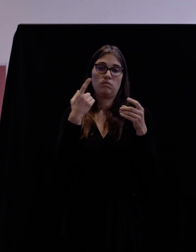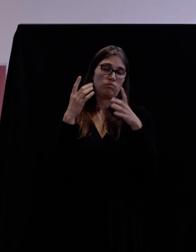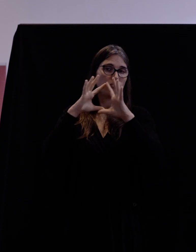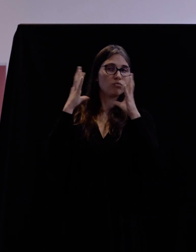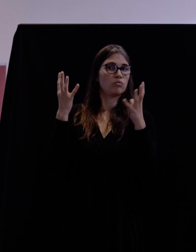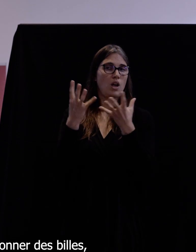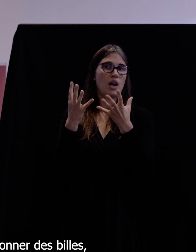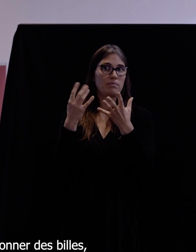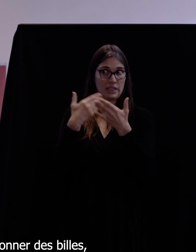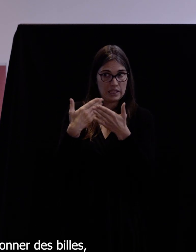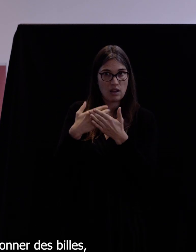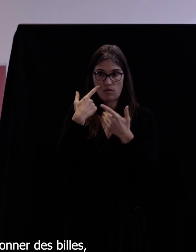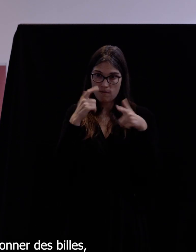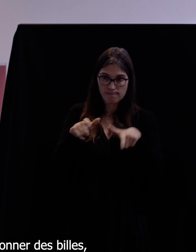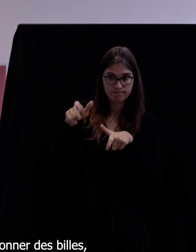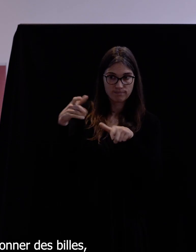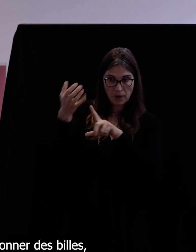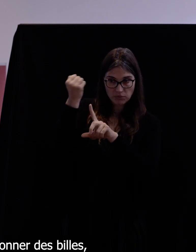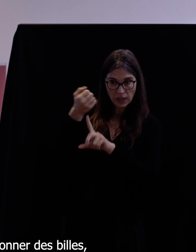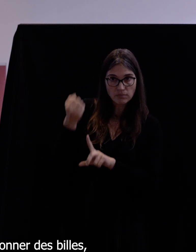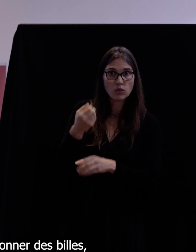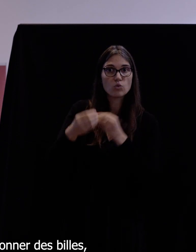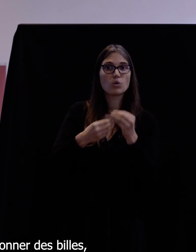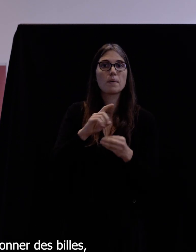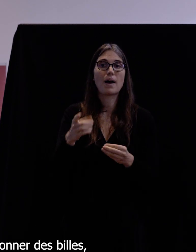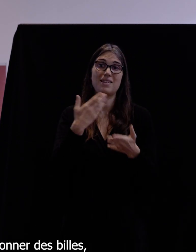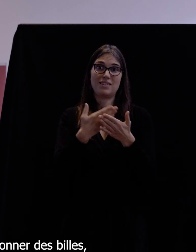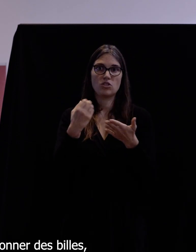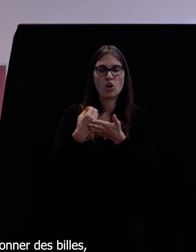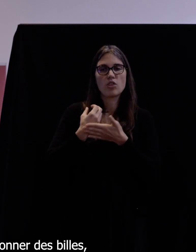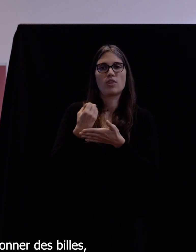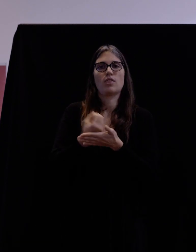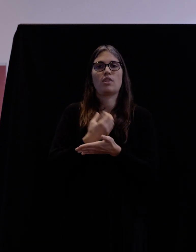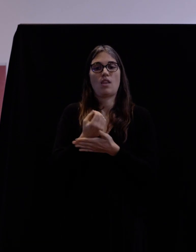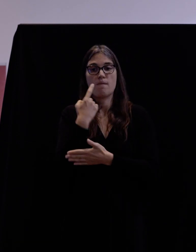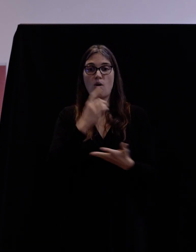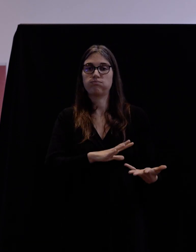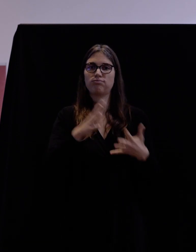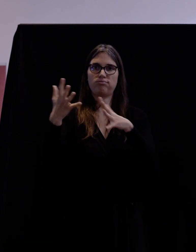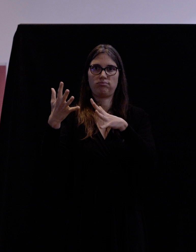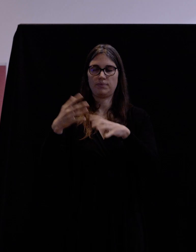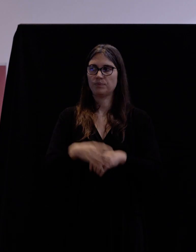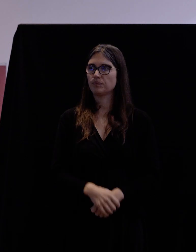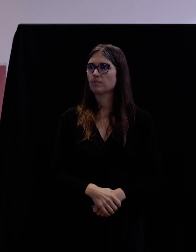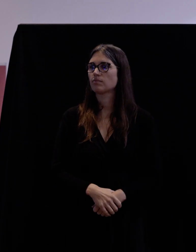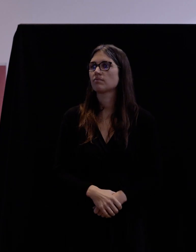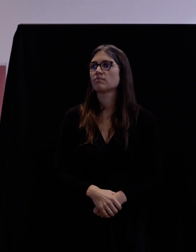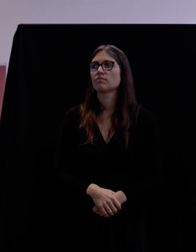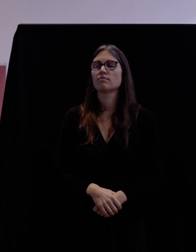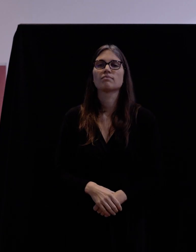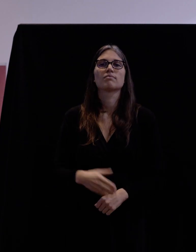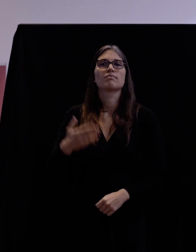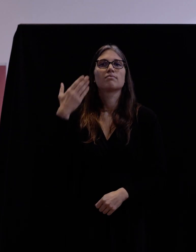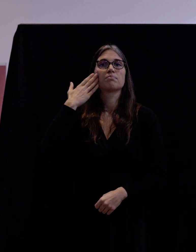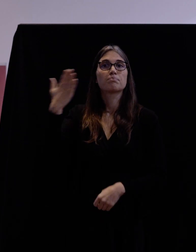autolytique. Et ça, ça va nous donner des billes éventuellement pour l'évolution. Quand on a une atteinte